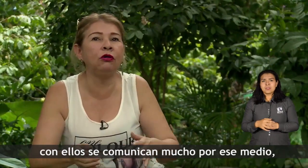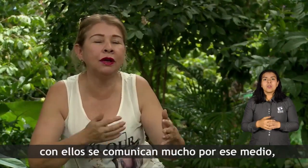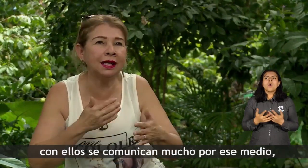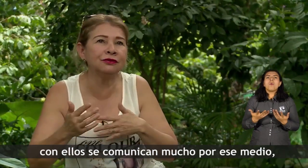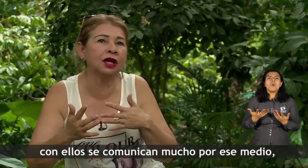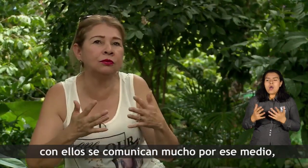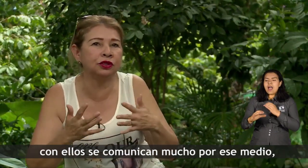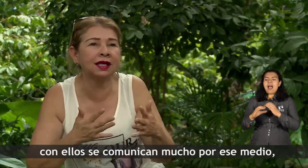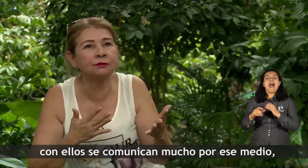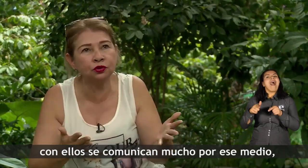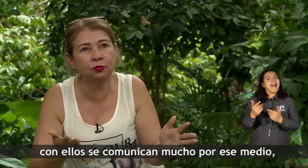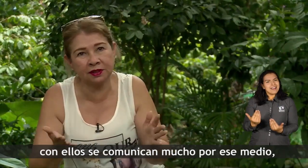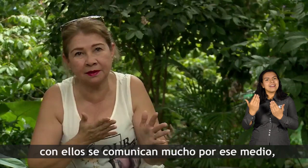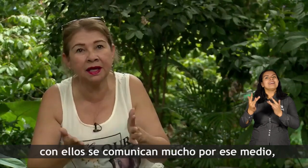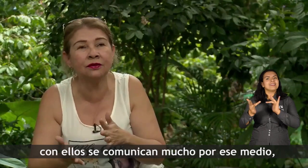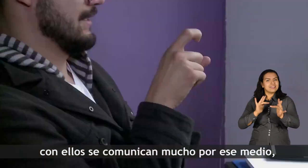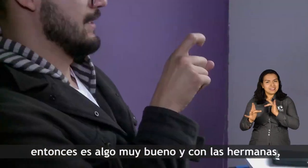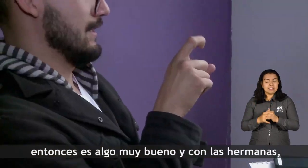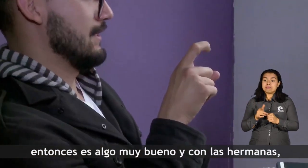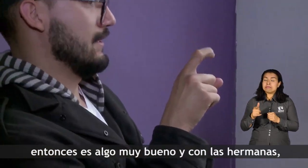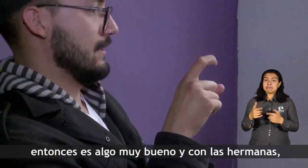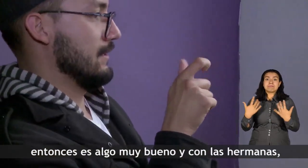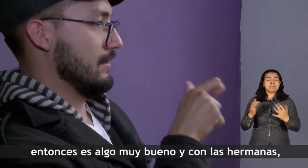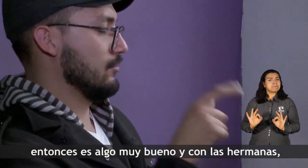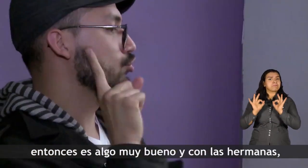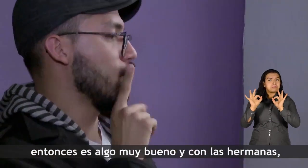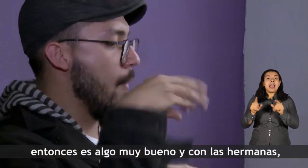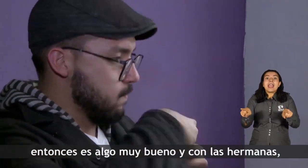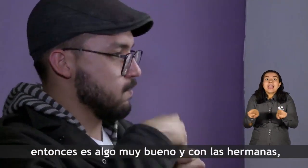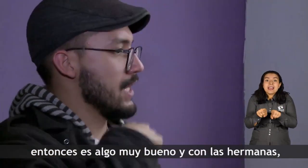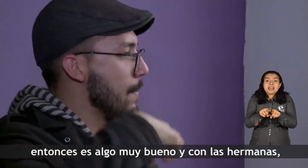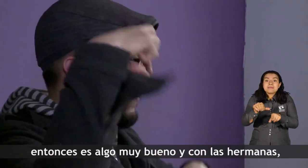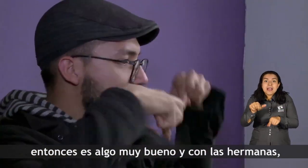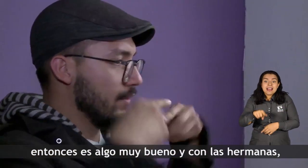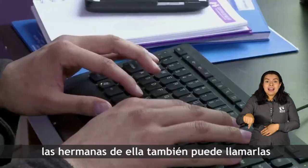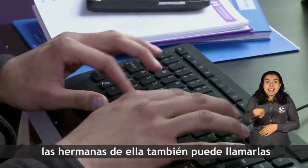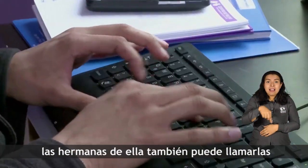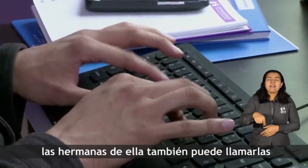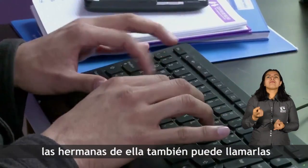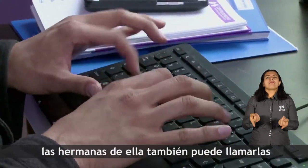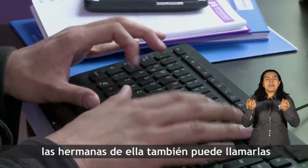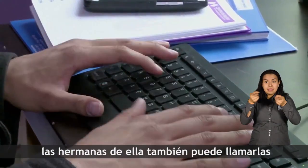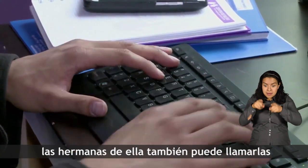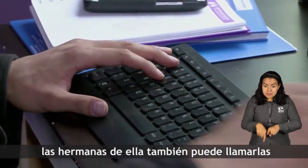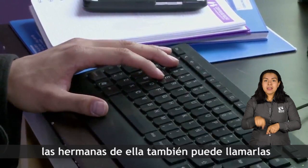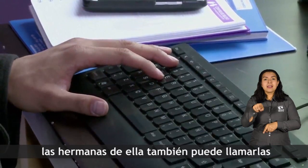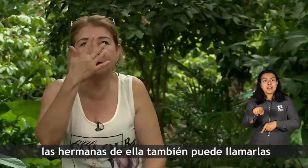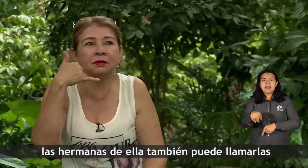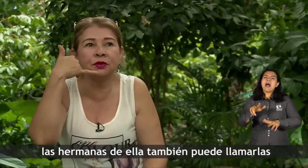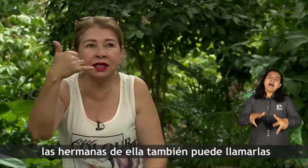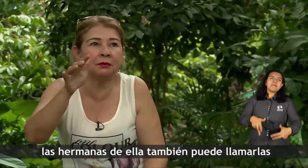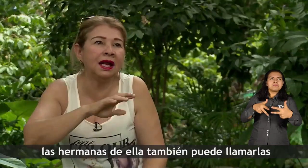Entonces con ellos se comunican mucho por ese medio. Entonces es algo muy bueno. Y con las hermanas. Las hermanas de ellas,